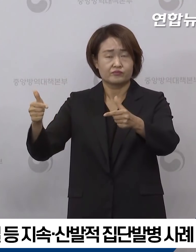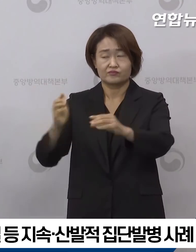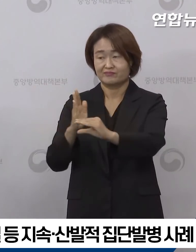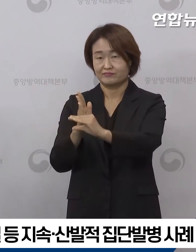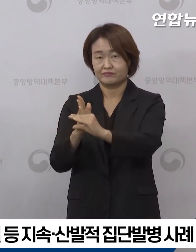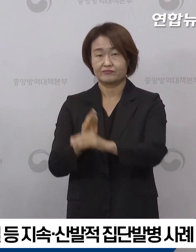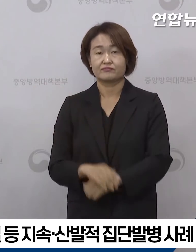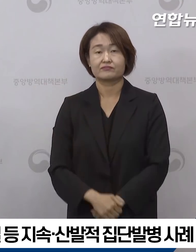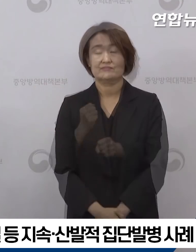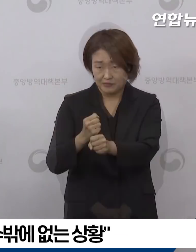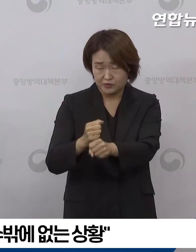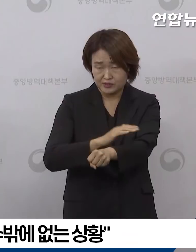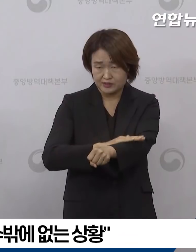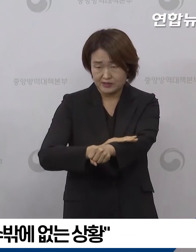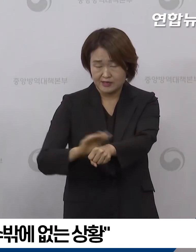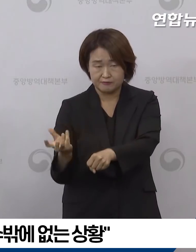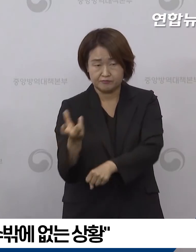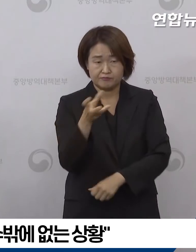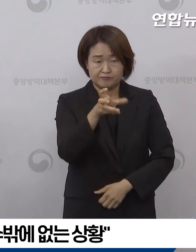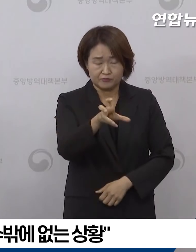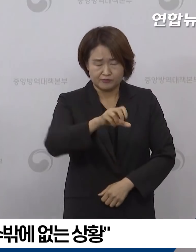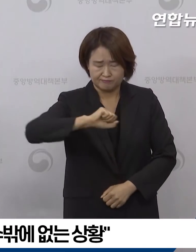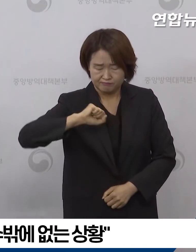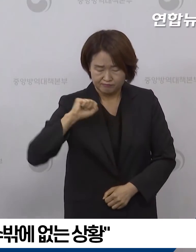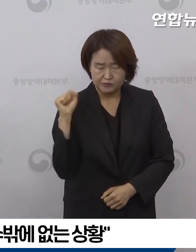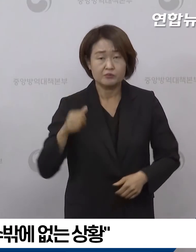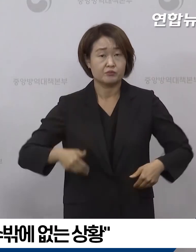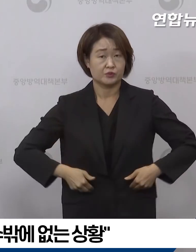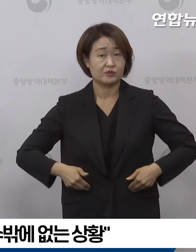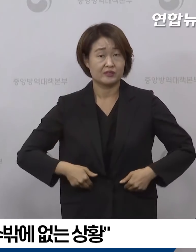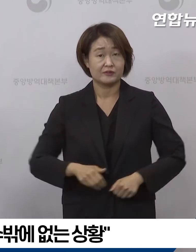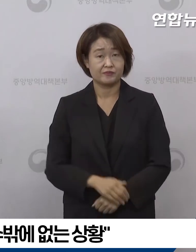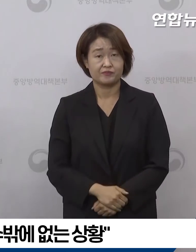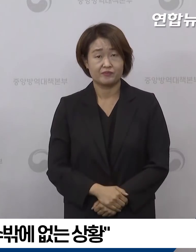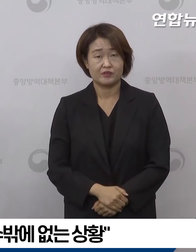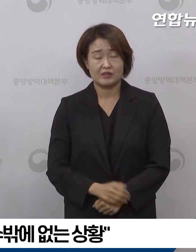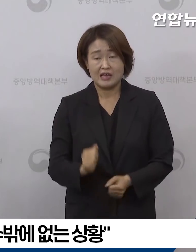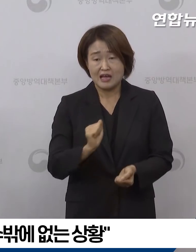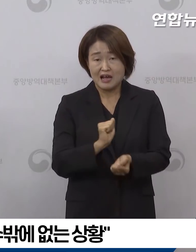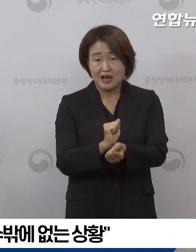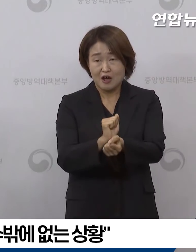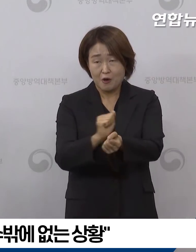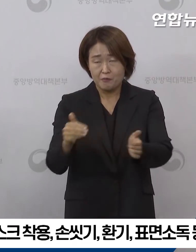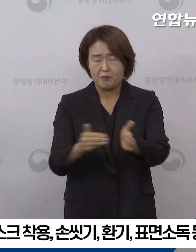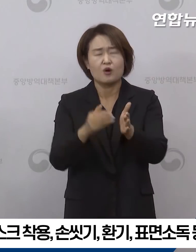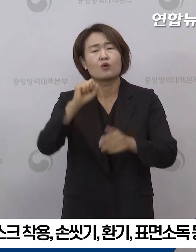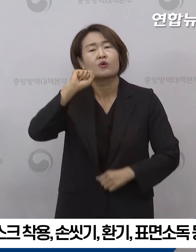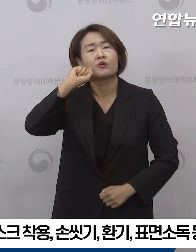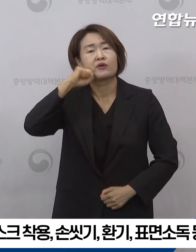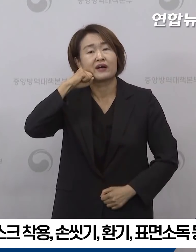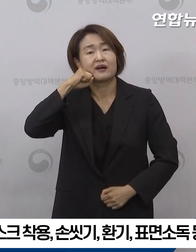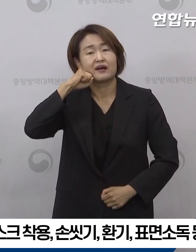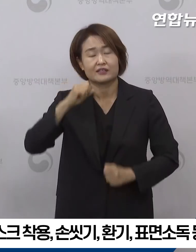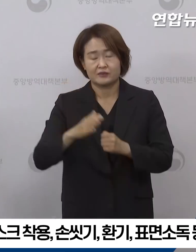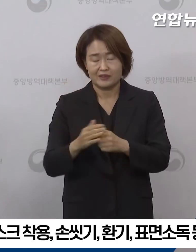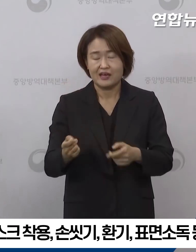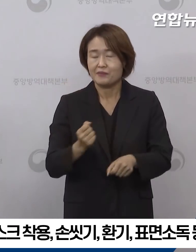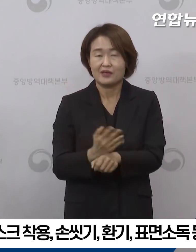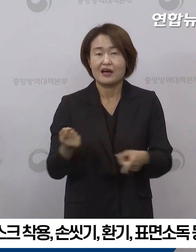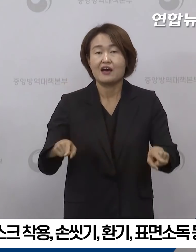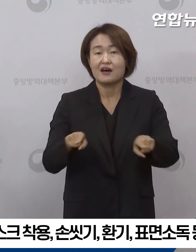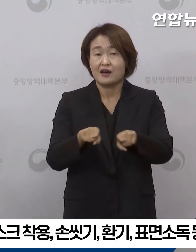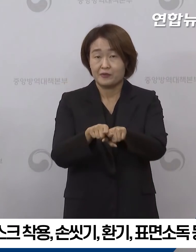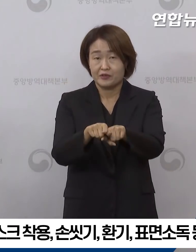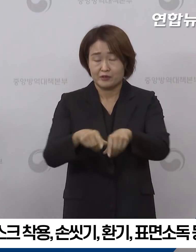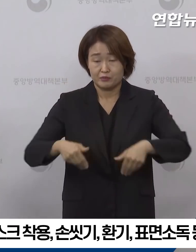발생하고 있습니다. 장기간 코로나와 함께 살아갈 수밖에 없는 상황이기에 밀폐, 밀집,